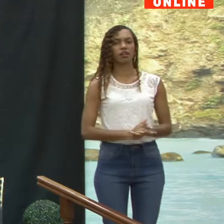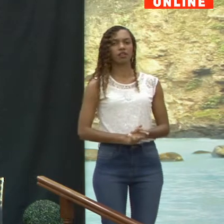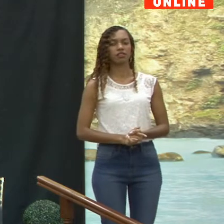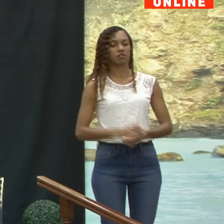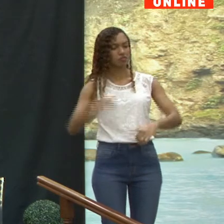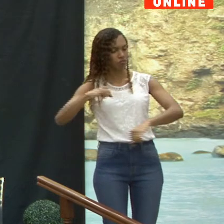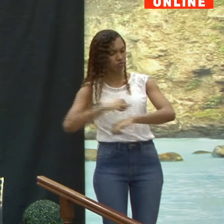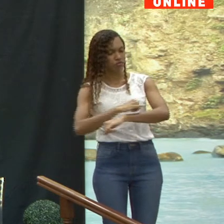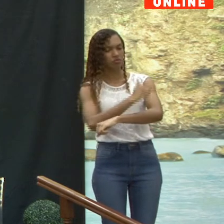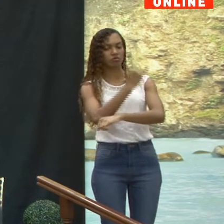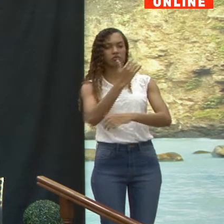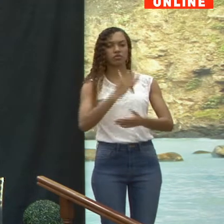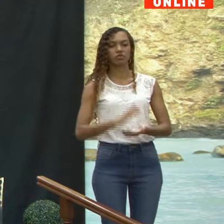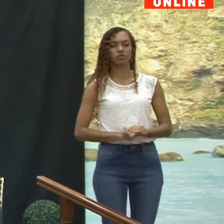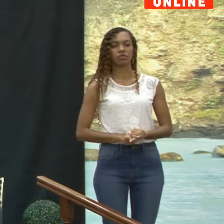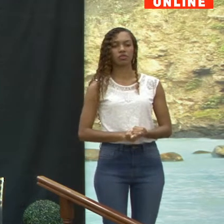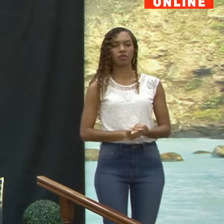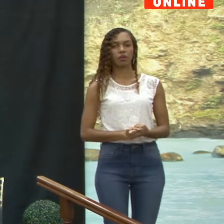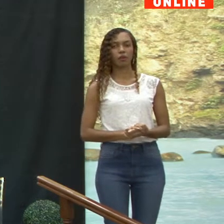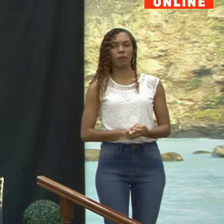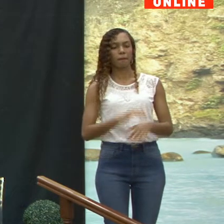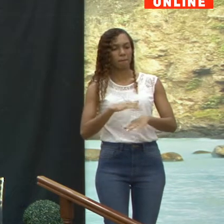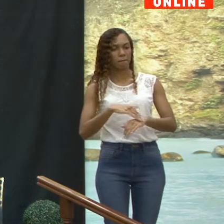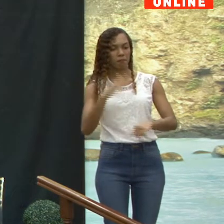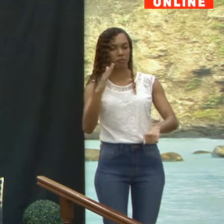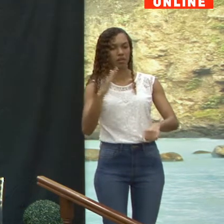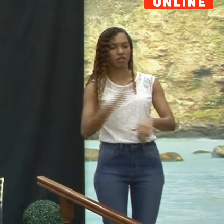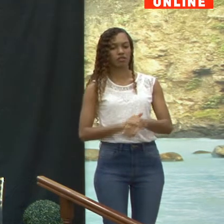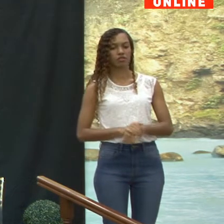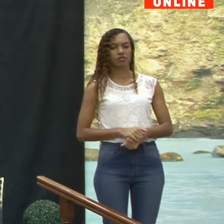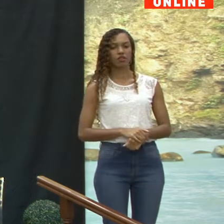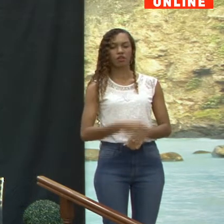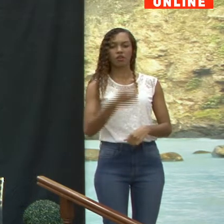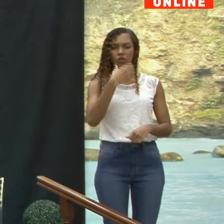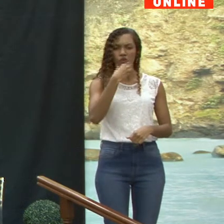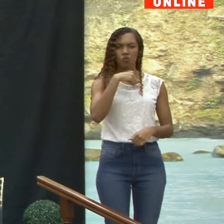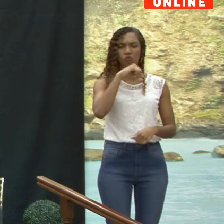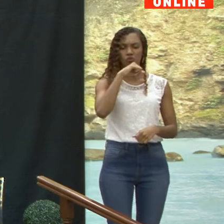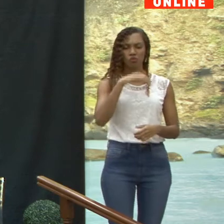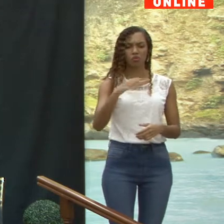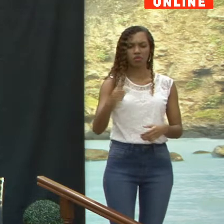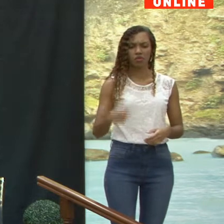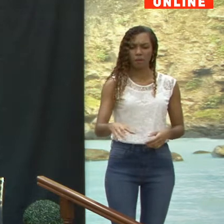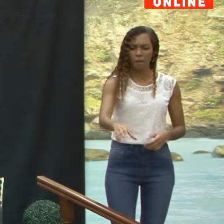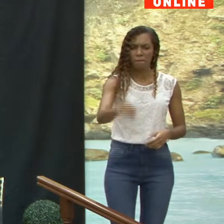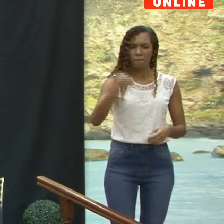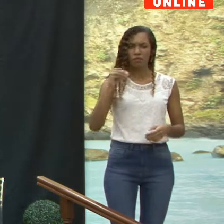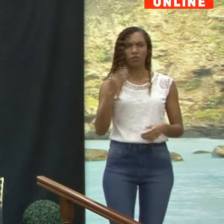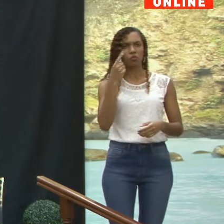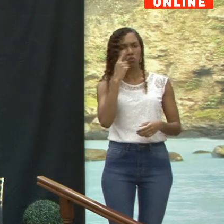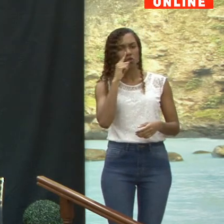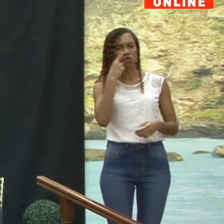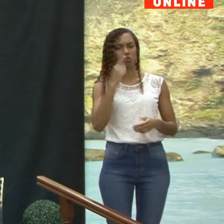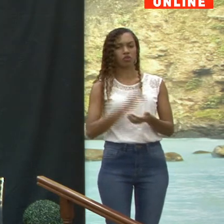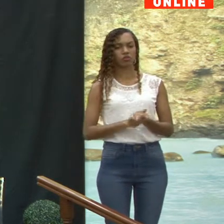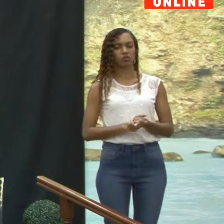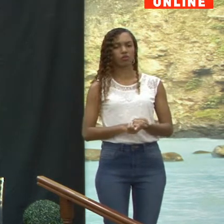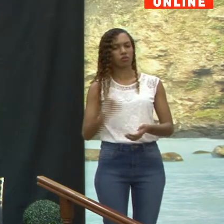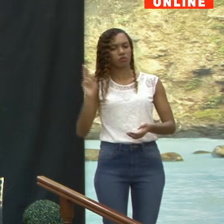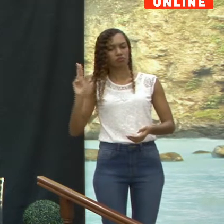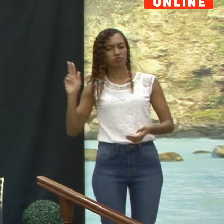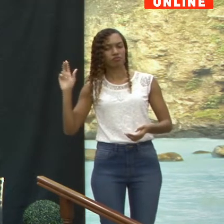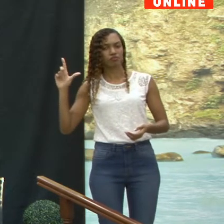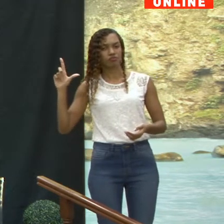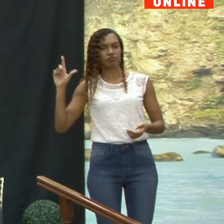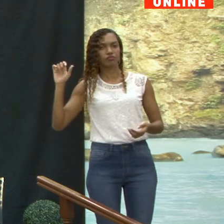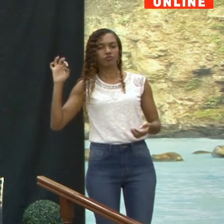de repente aquele homem mete a mão no saco de biscoito e encontra o último biscoito,